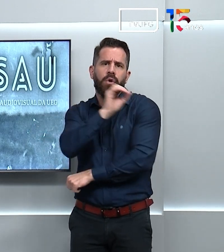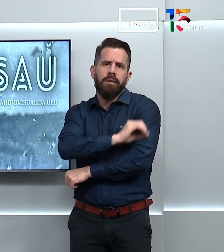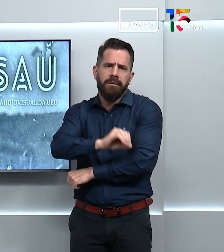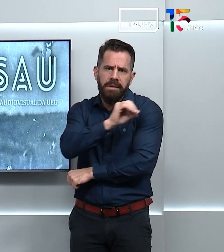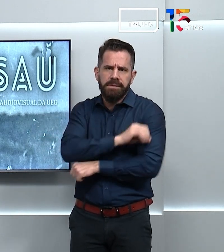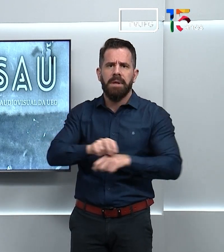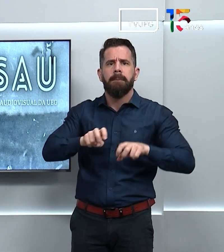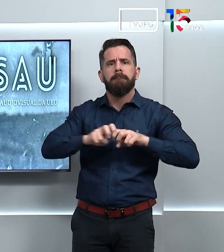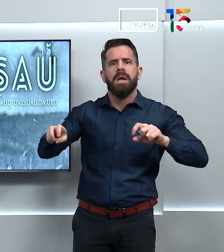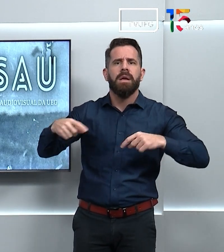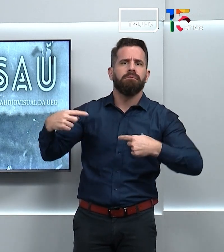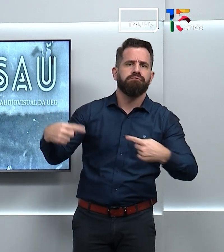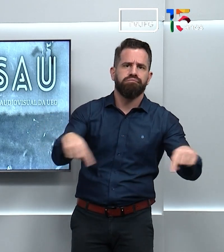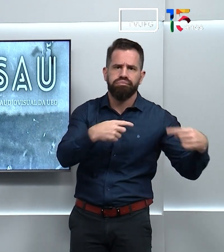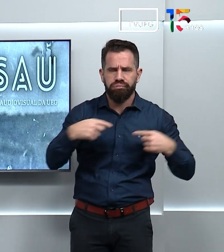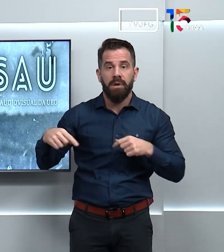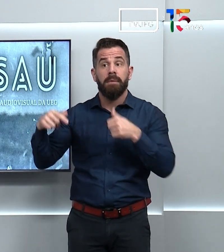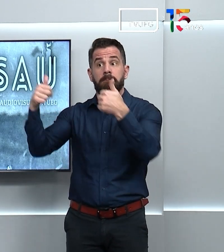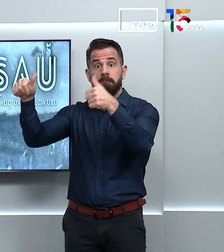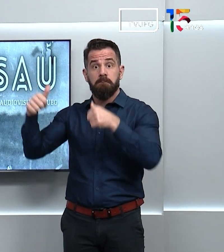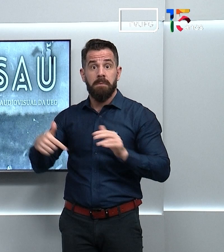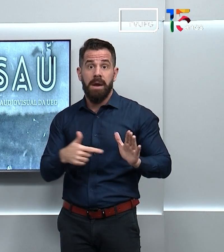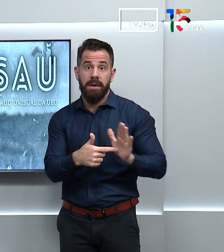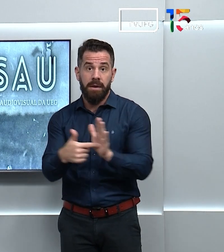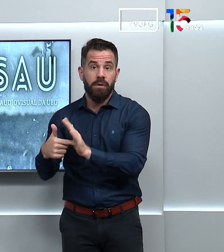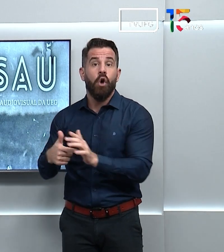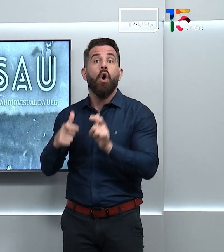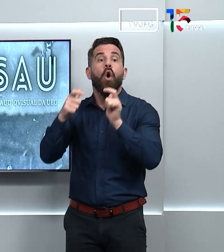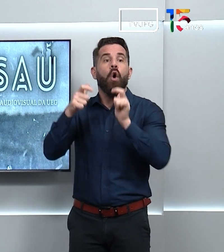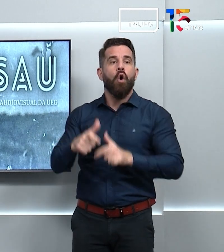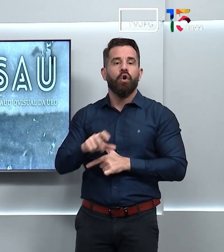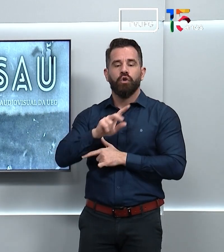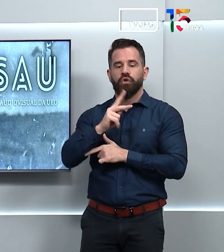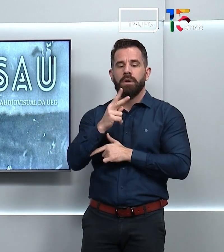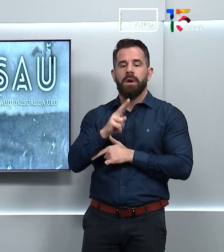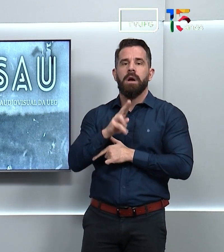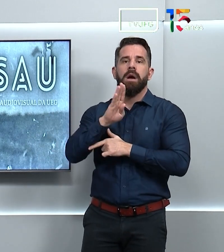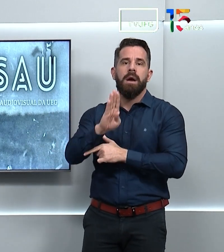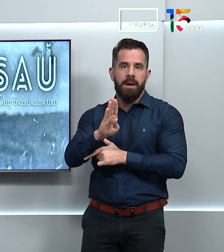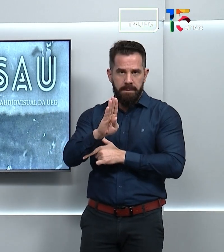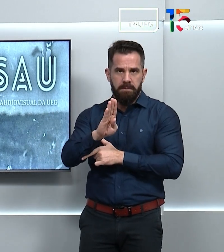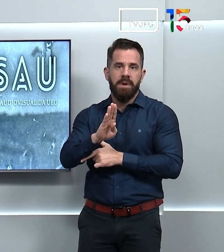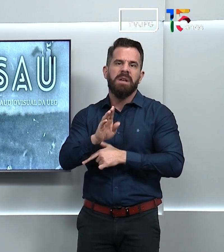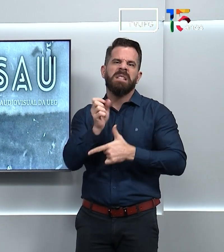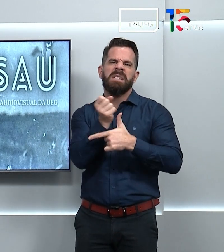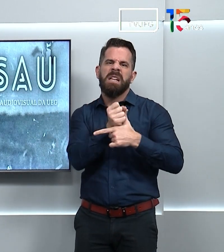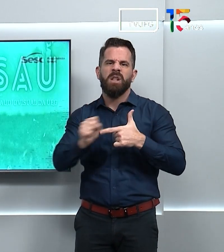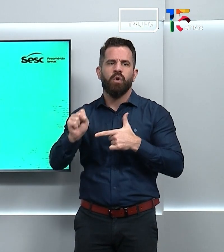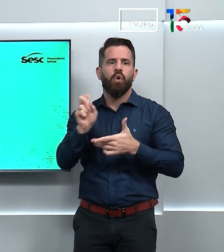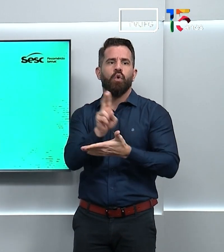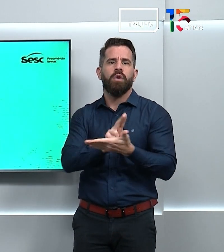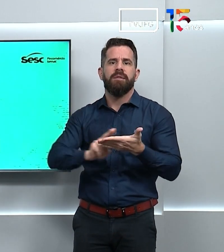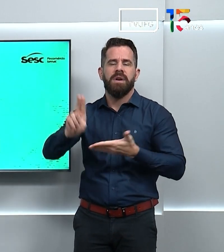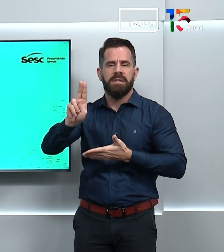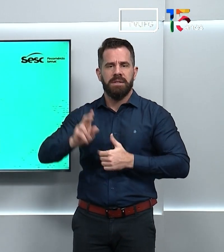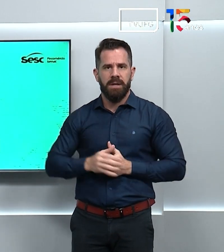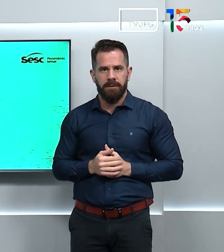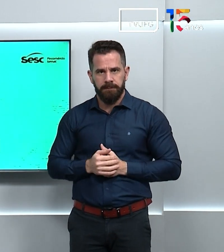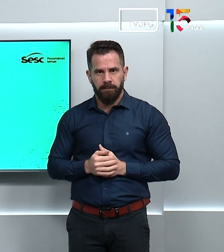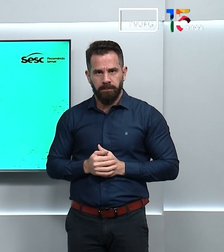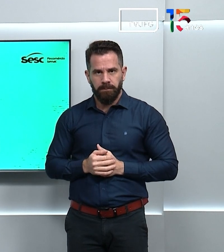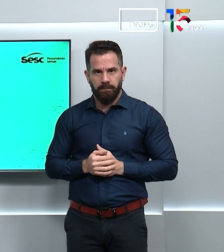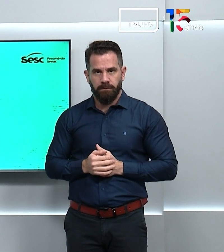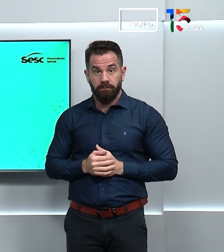e painéis. O evento será realizado no Hub Goiás, que fica no setor universitário. E ainda sobre cinema, o